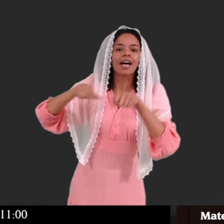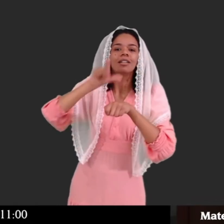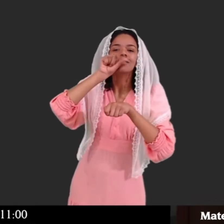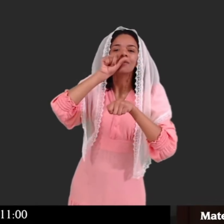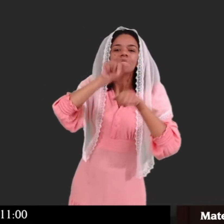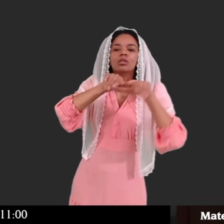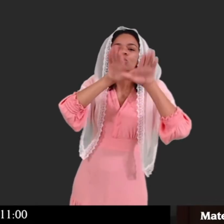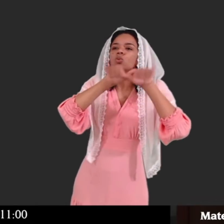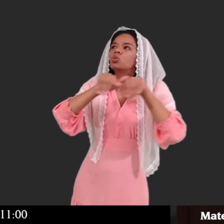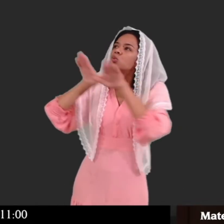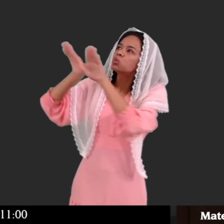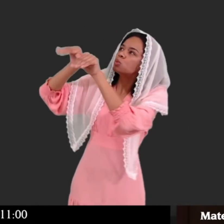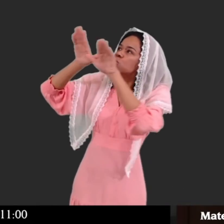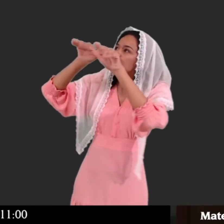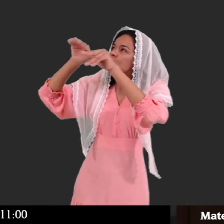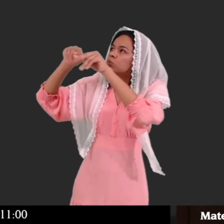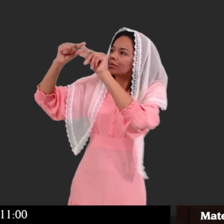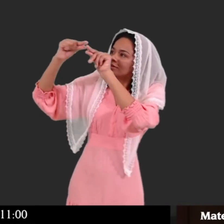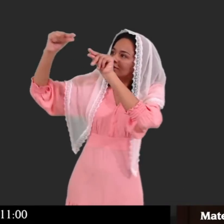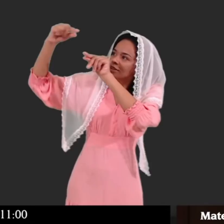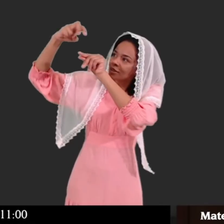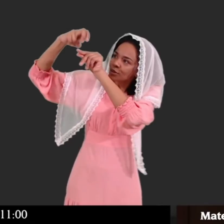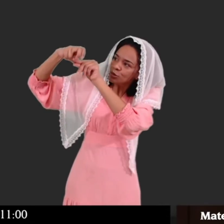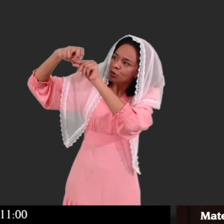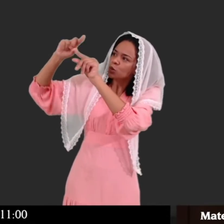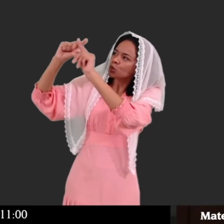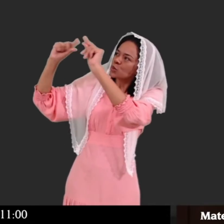dos seus galhos. Vocês compreendem isso aqui?